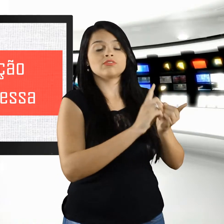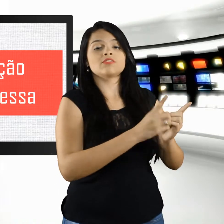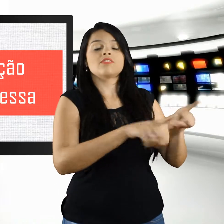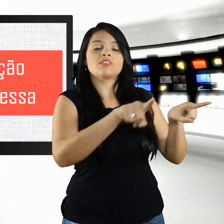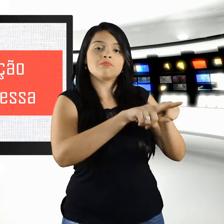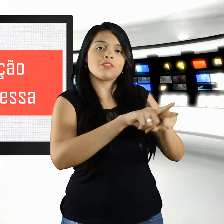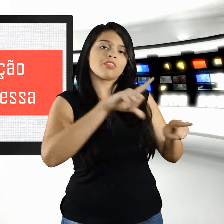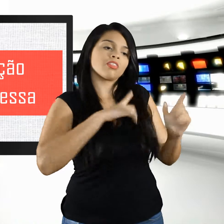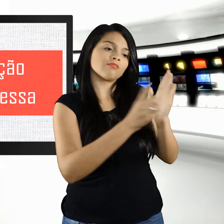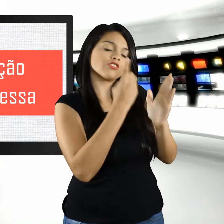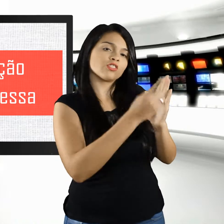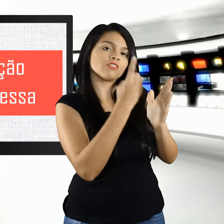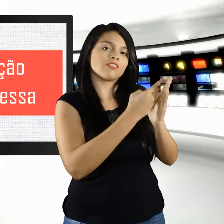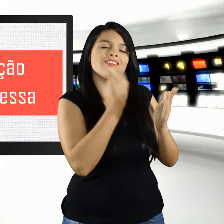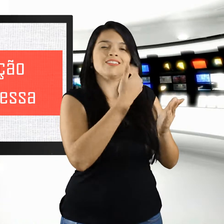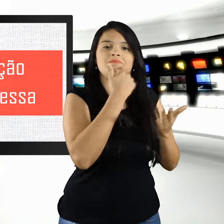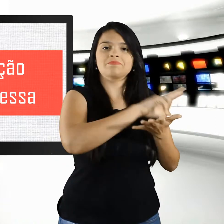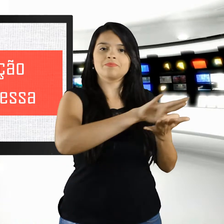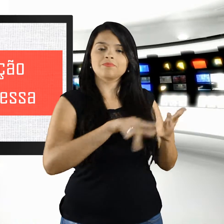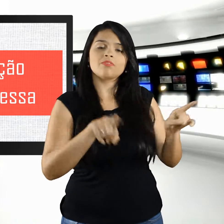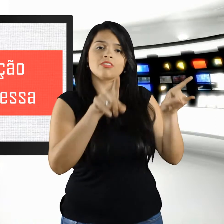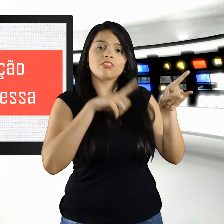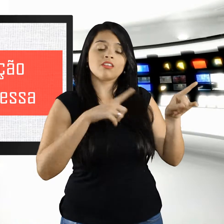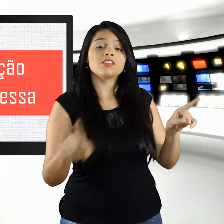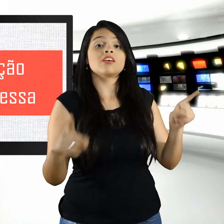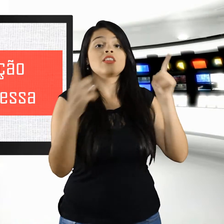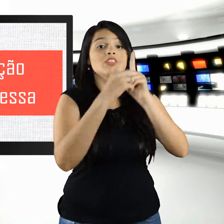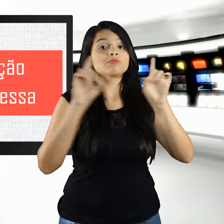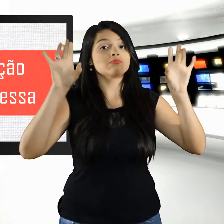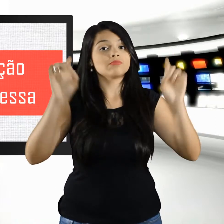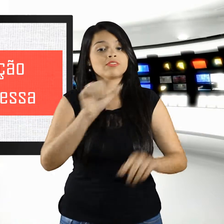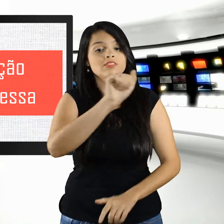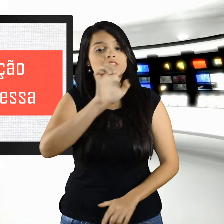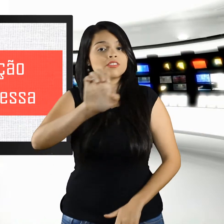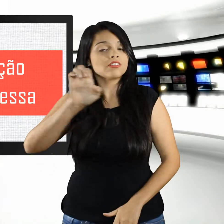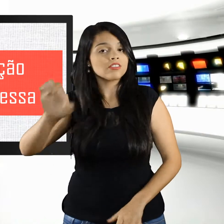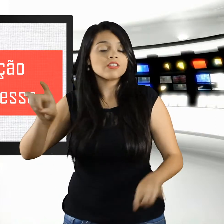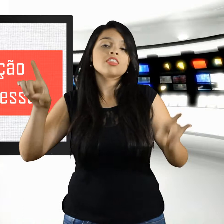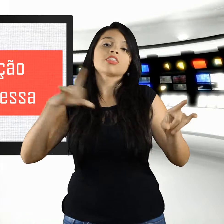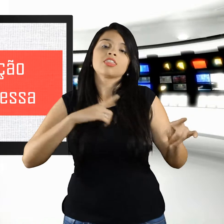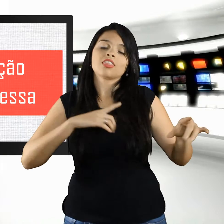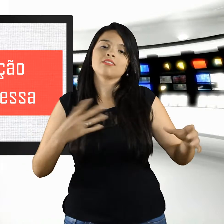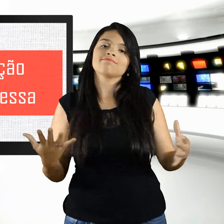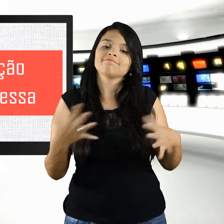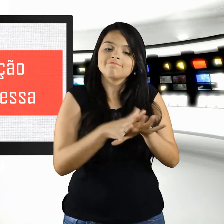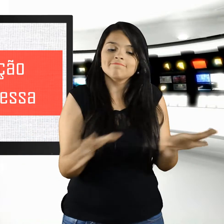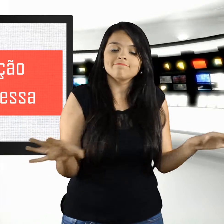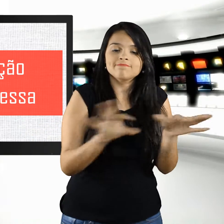e dicionários trilíngues, atendimento educacional especial, AEE, sendo integrado ao projeto político pedagógico da